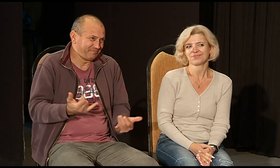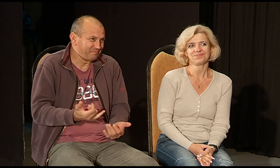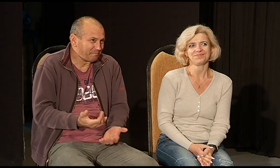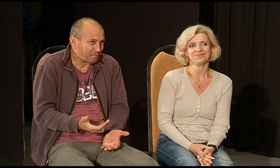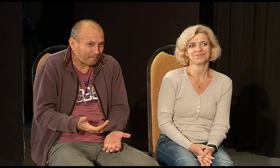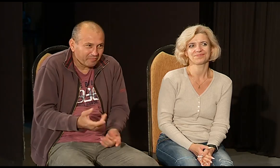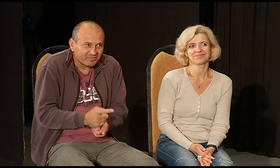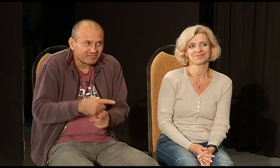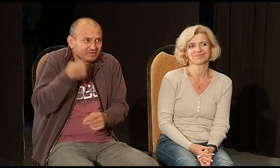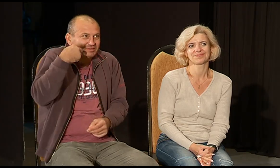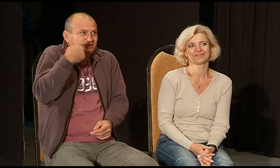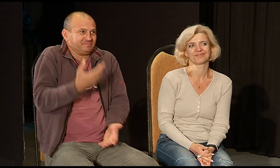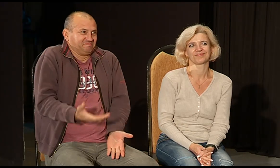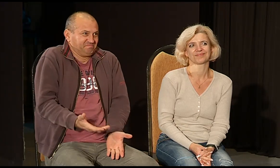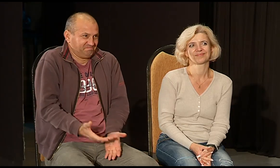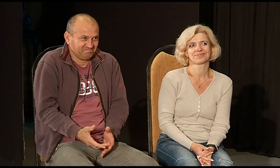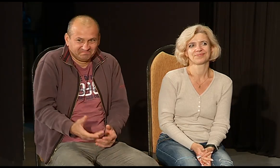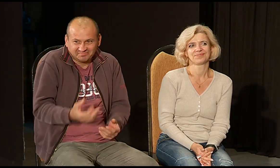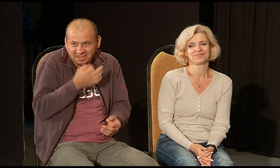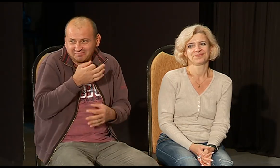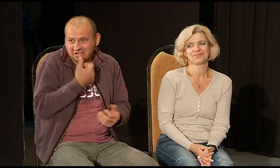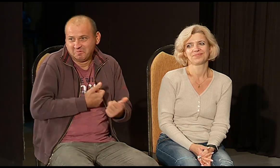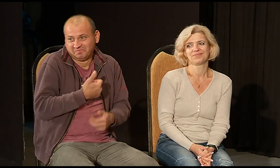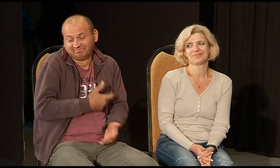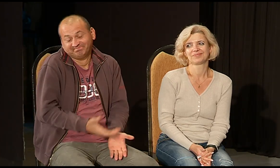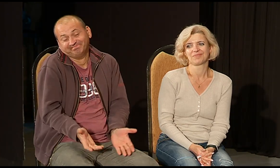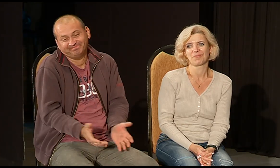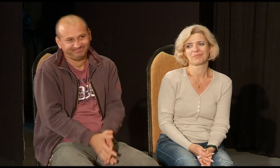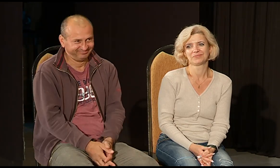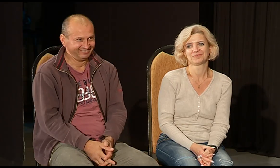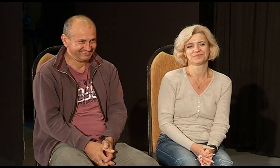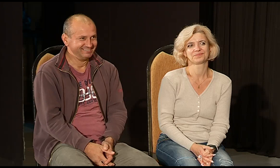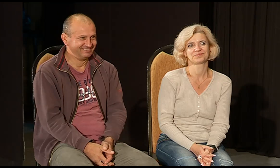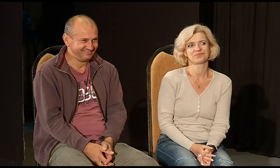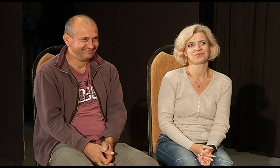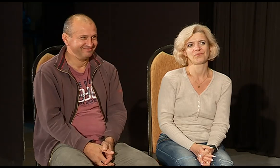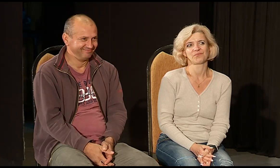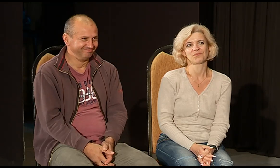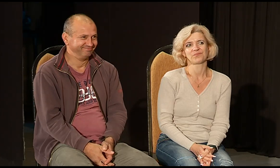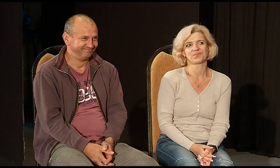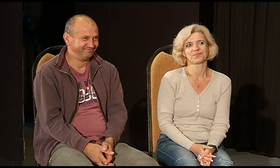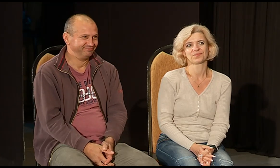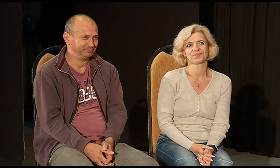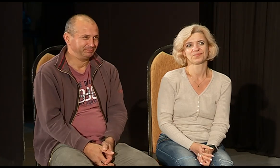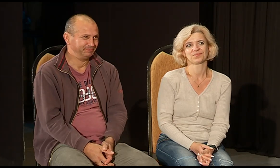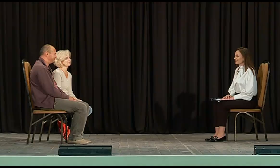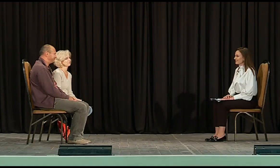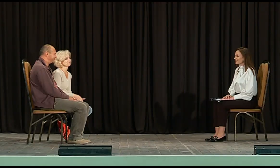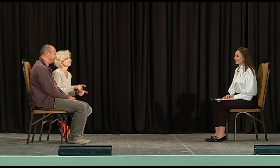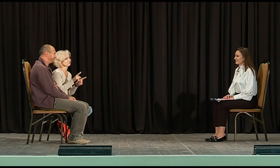pozitiv. După concert am ieșit afară, toată lumea m-a lăudat, m-a văzut din alt punct de vedere, din altă parte. Deja la